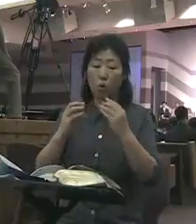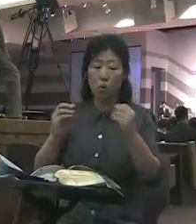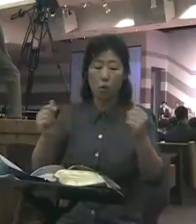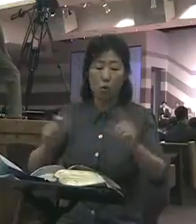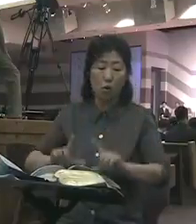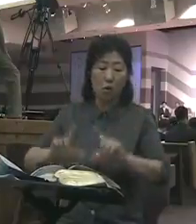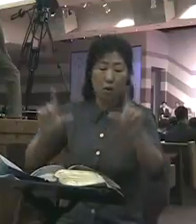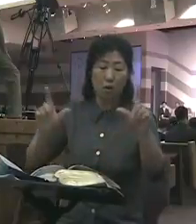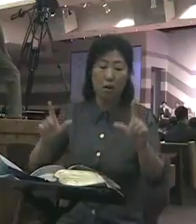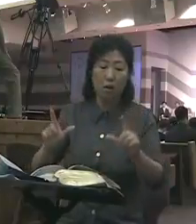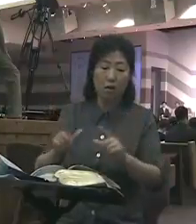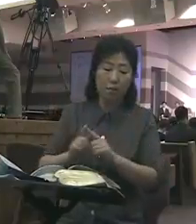신청해 주시면 감사하겠습니다.